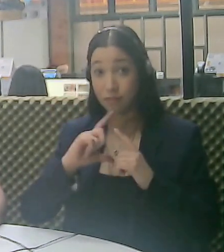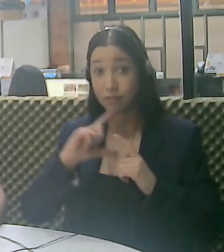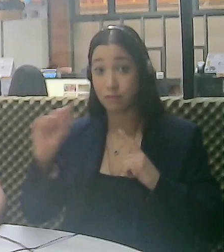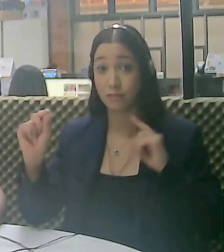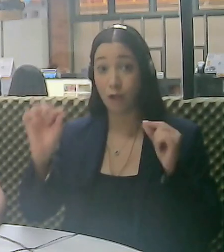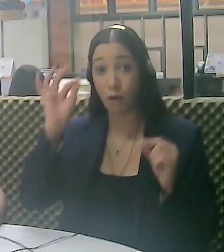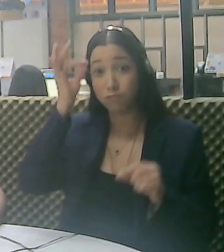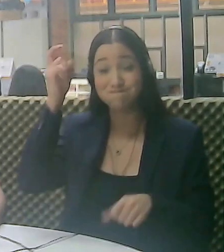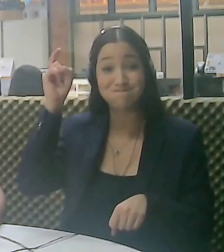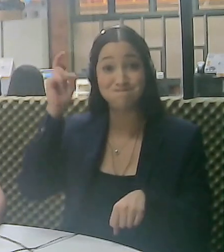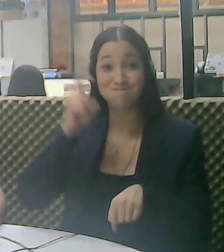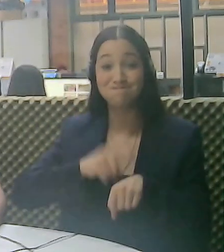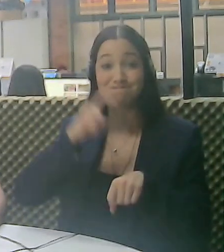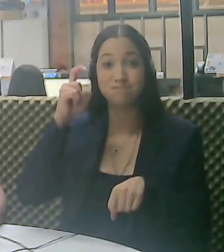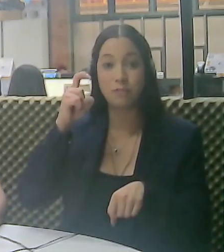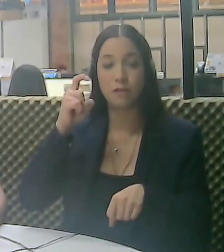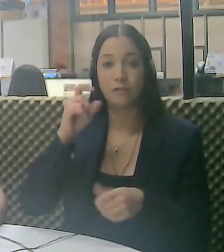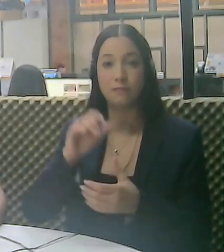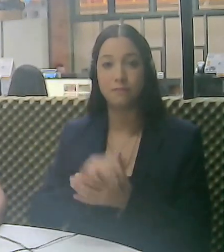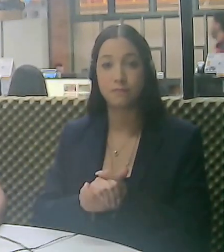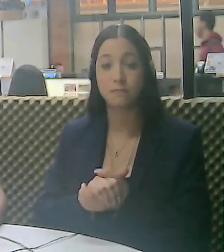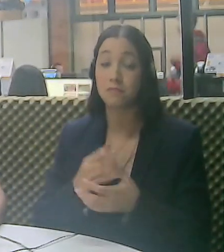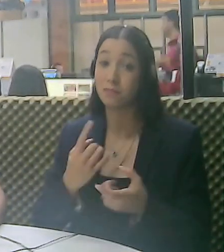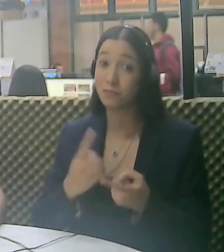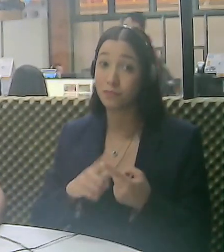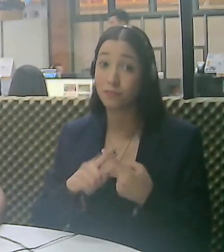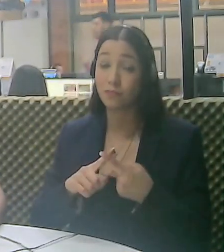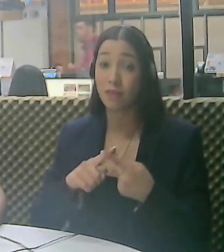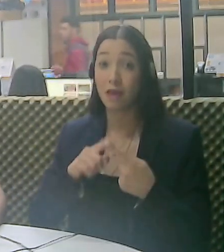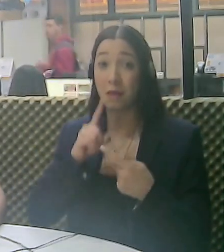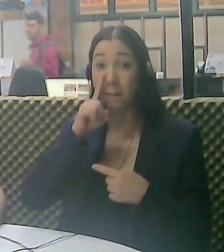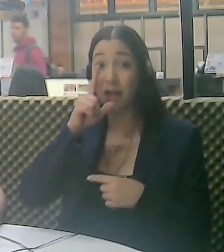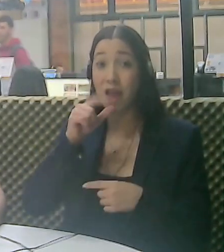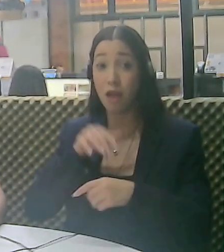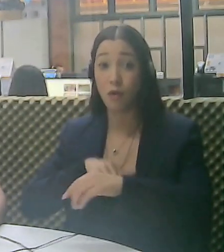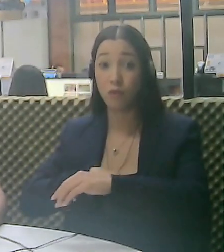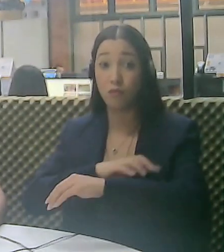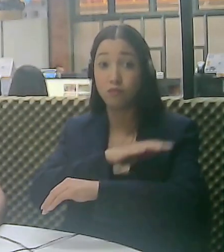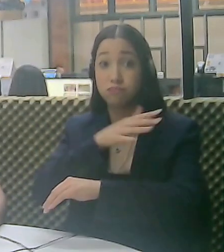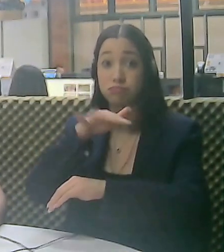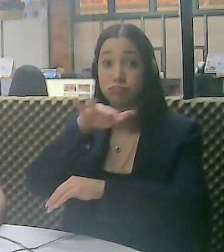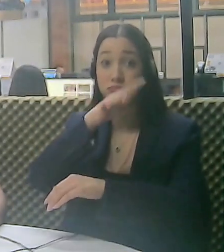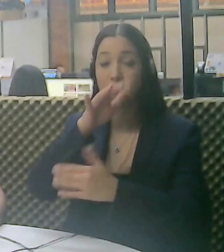pista e mediações deve ser de imediato, pois há alto risco de alagamento.